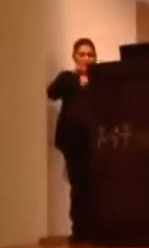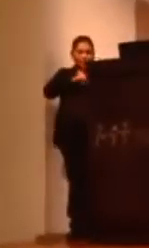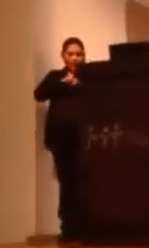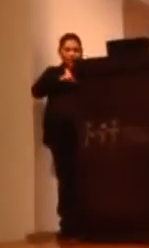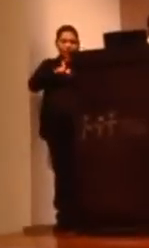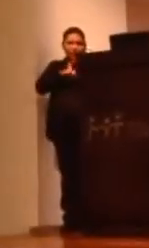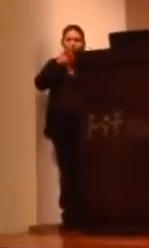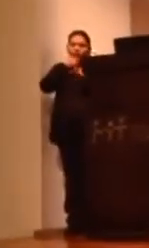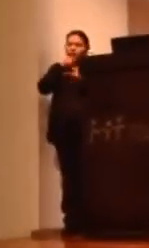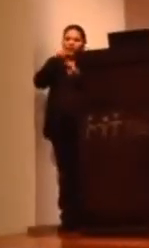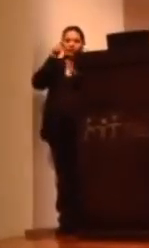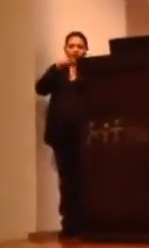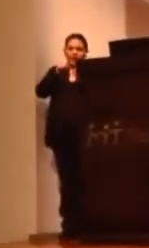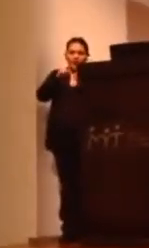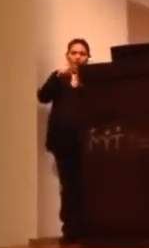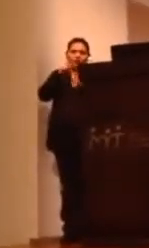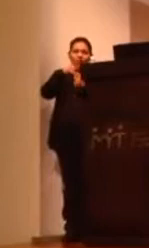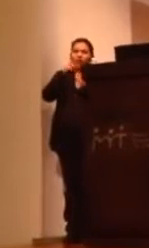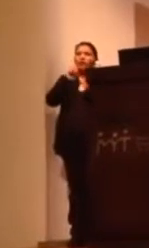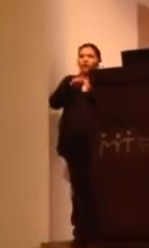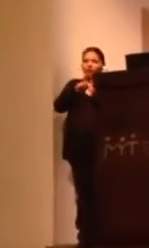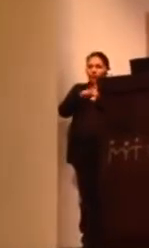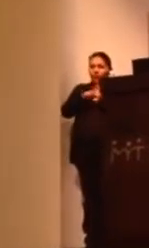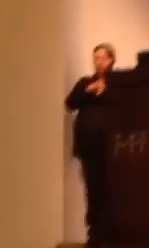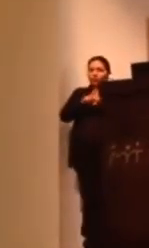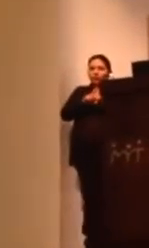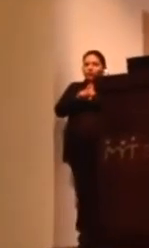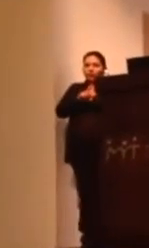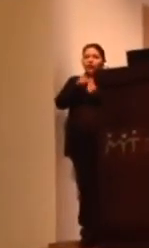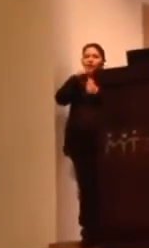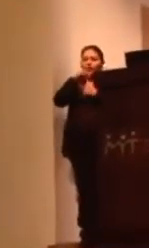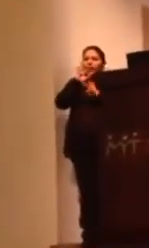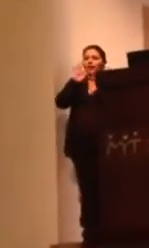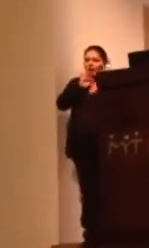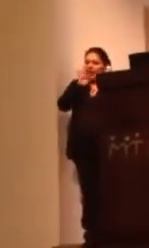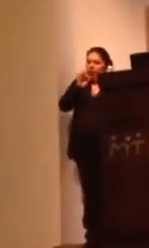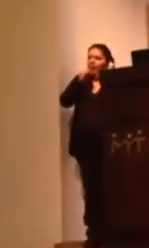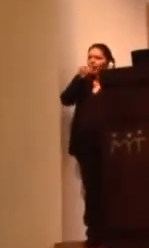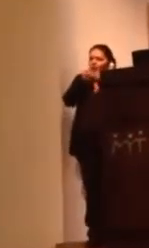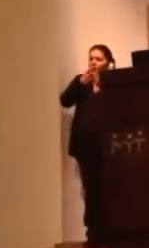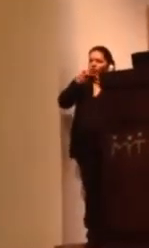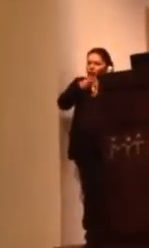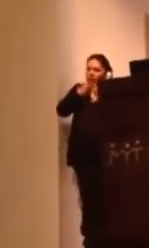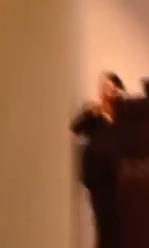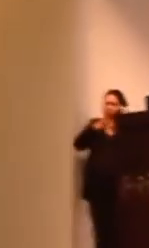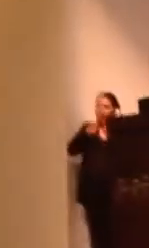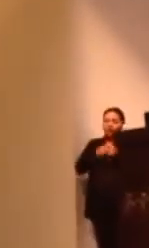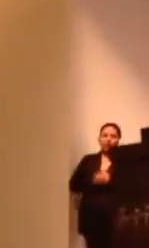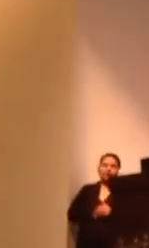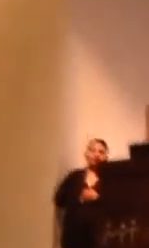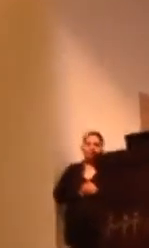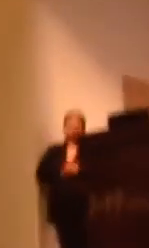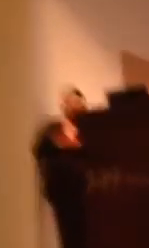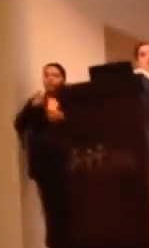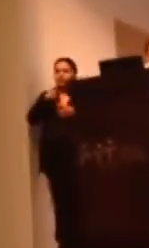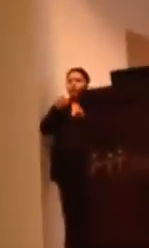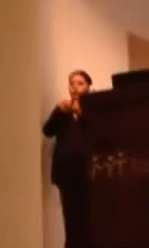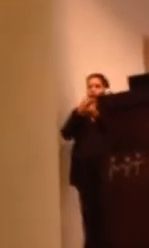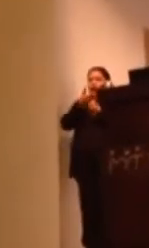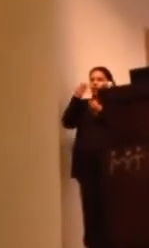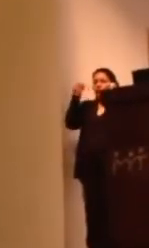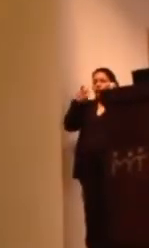siempre en esta zona rosa donde también se controla la ansiedad. Los pacientes con trastornos